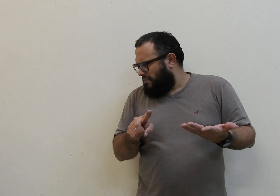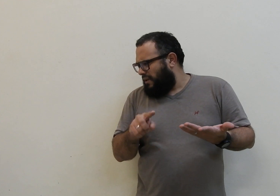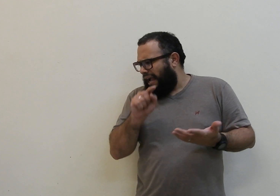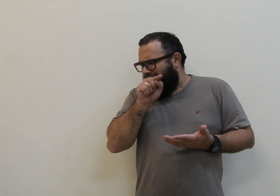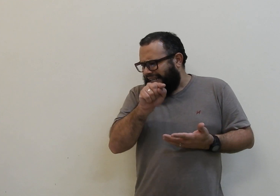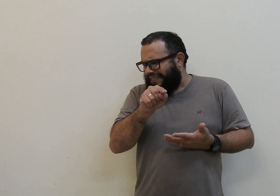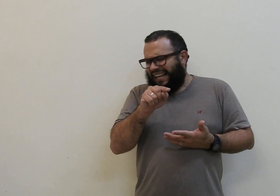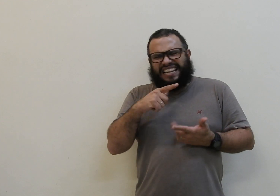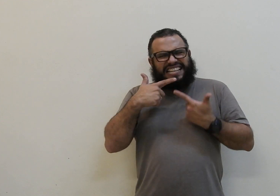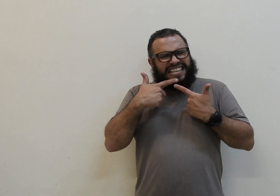é essa?